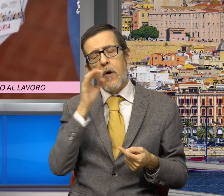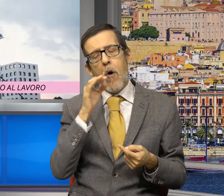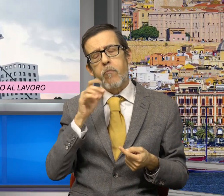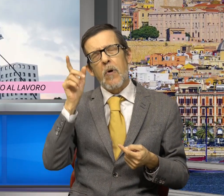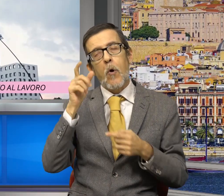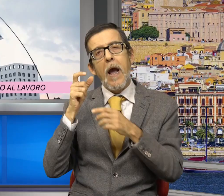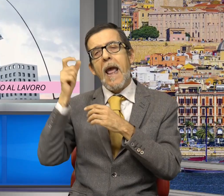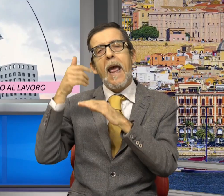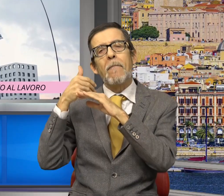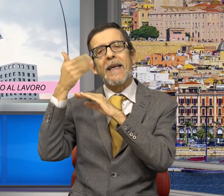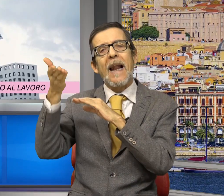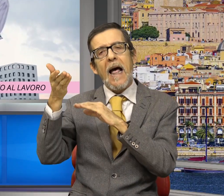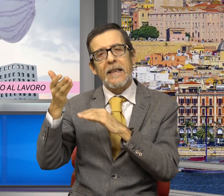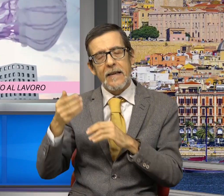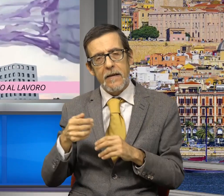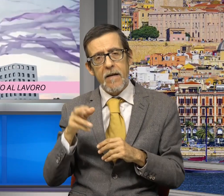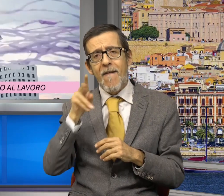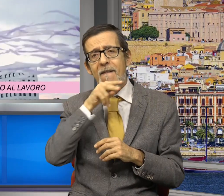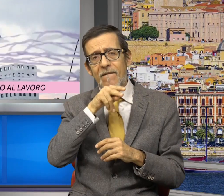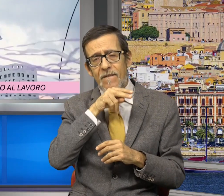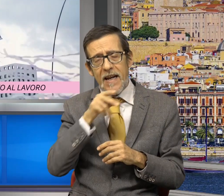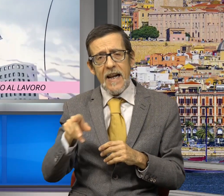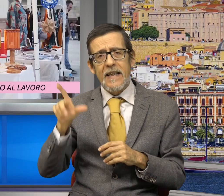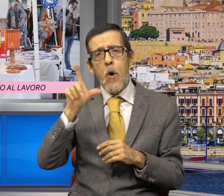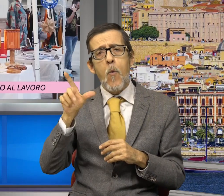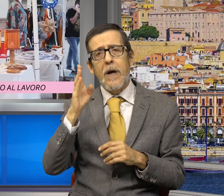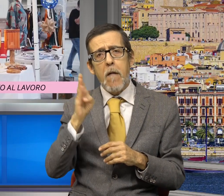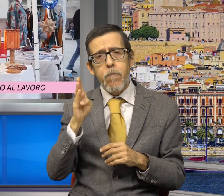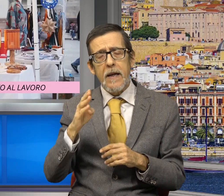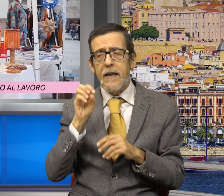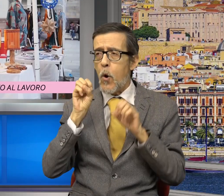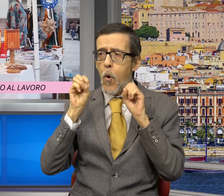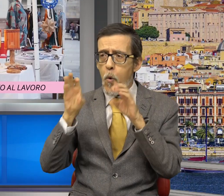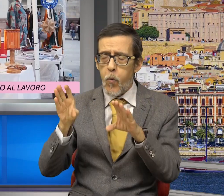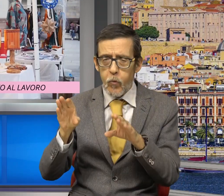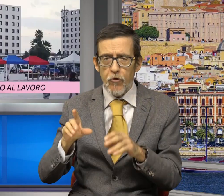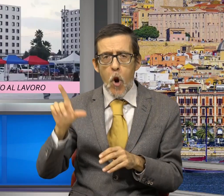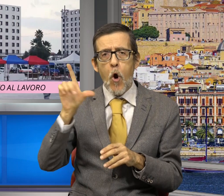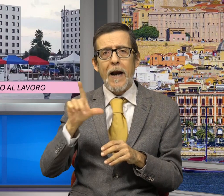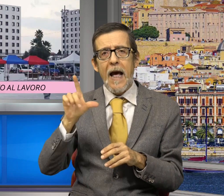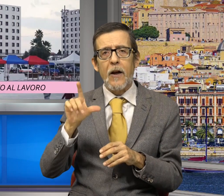Ancora venerdì Silvia Luzzi e Luca Bellino con Luce direttamente dal Locarno Film Festival.